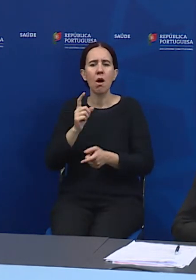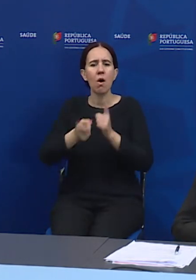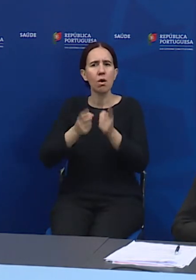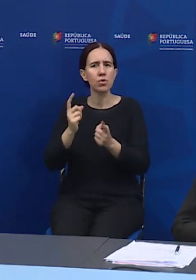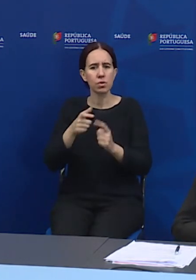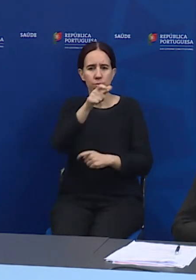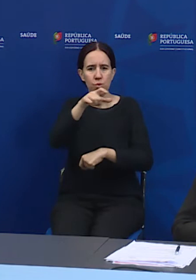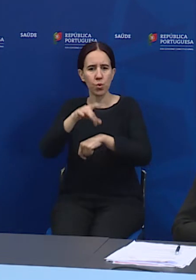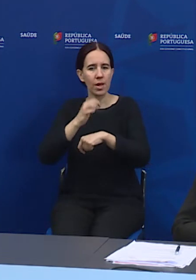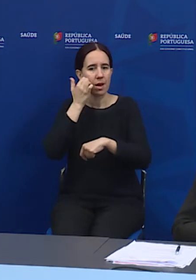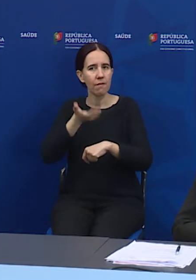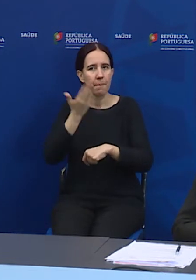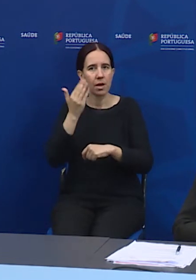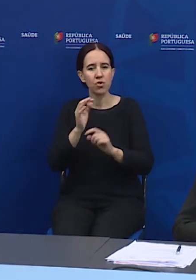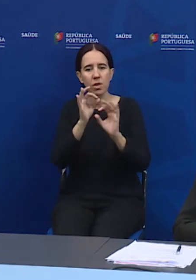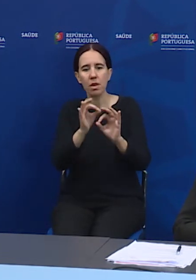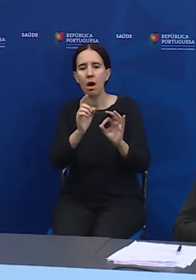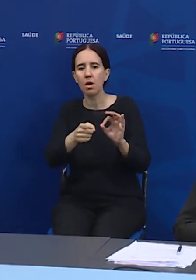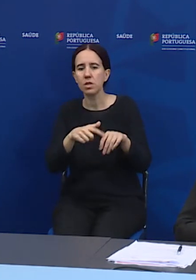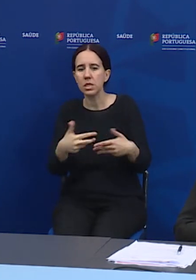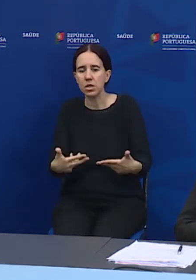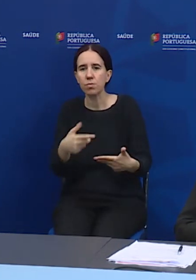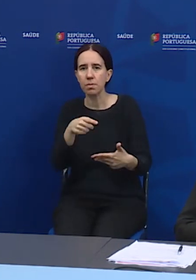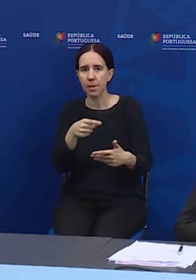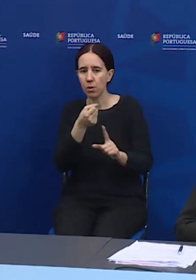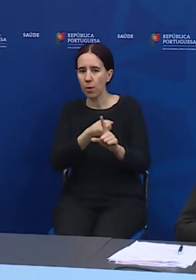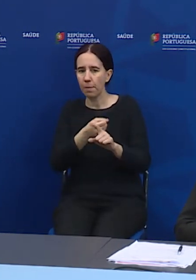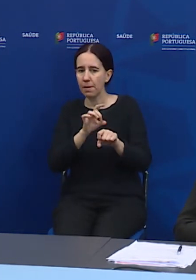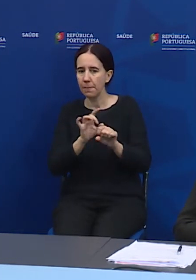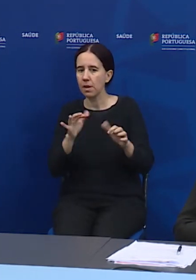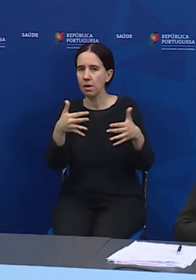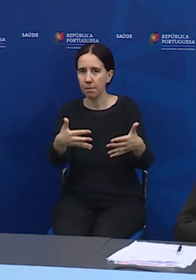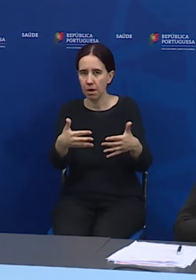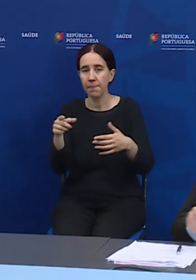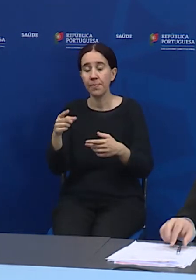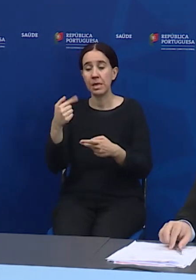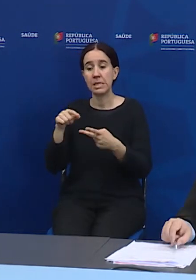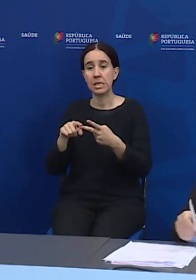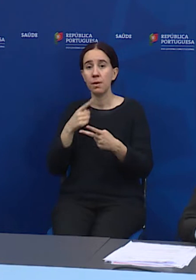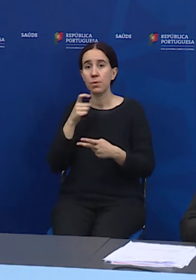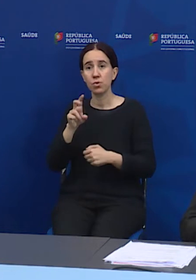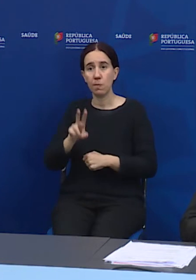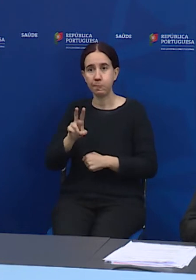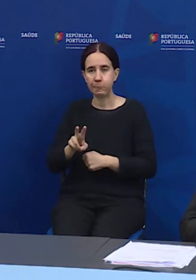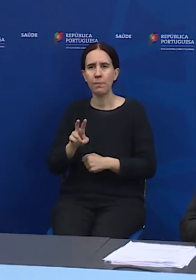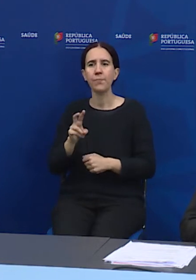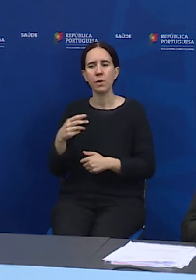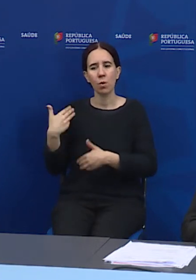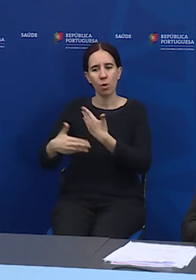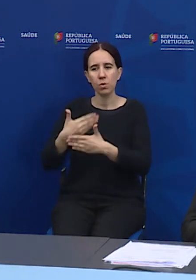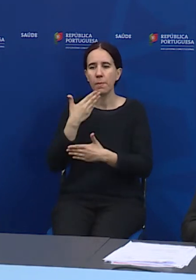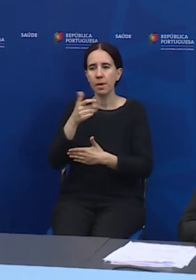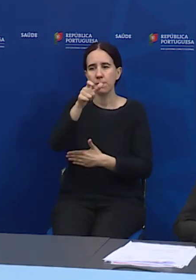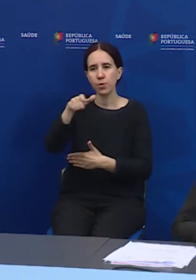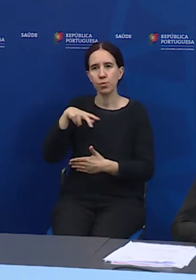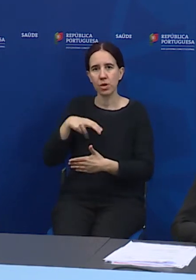administrado aos doentes mais graves né e para combater esta pandemia uma segunda a questão continua a ser